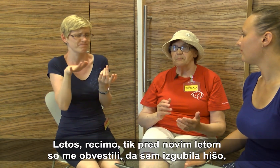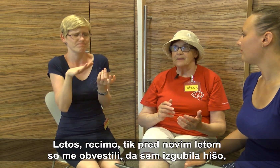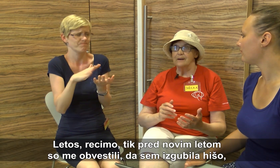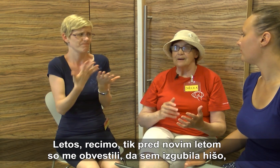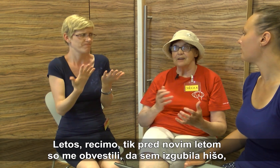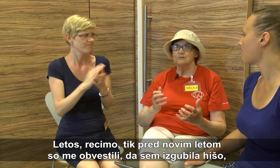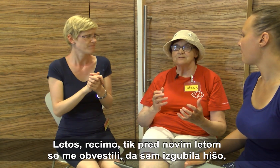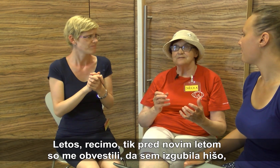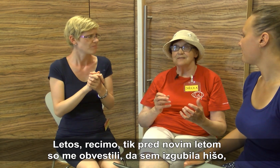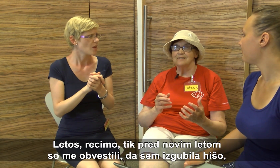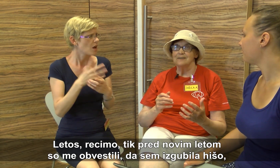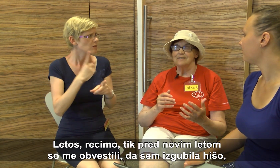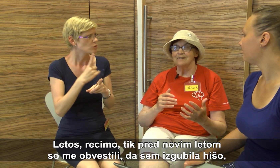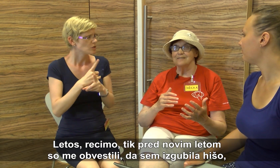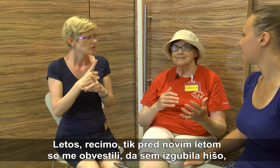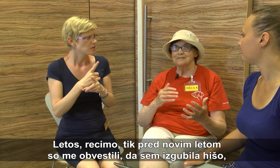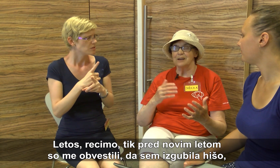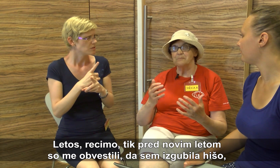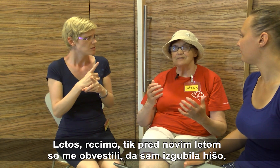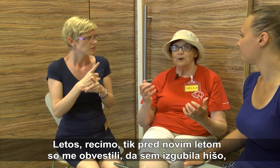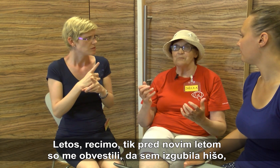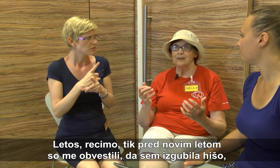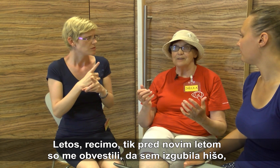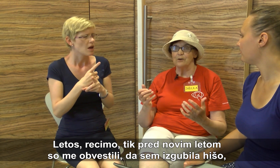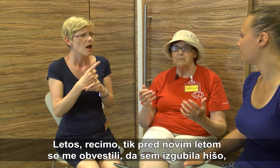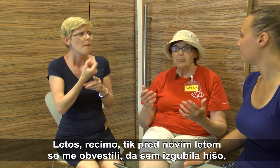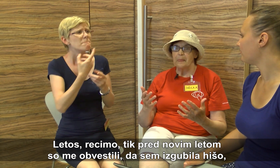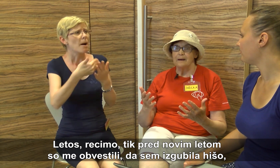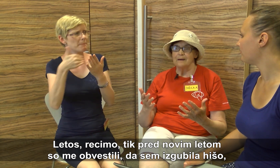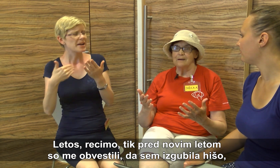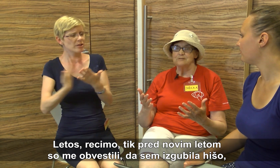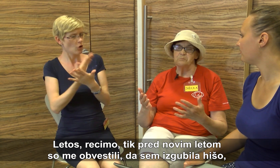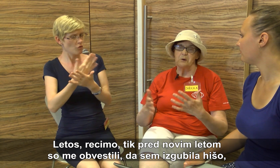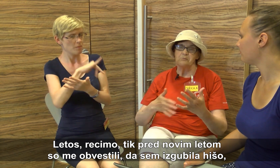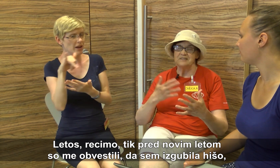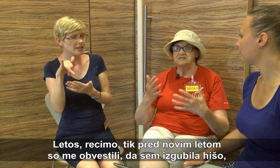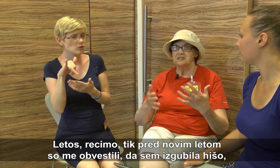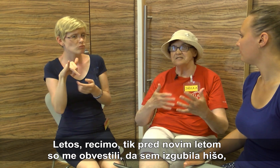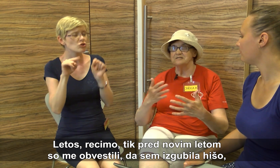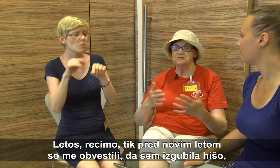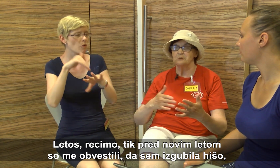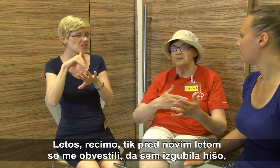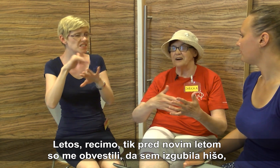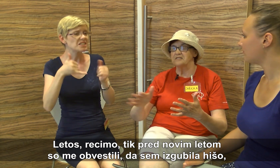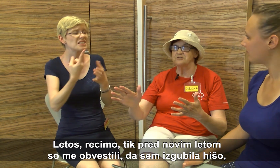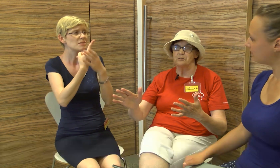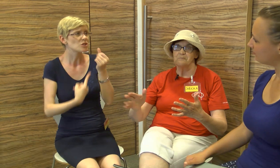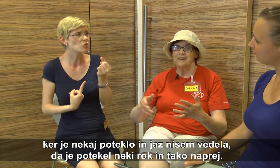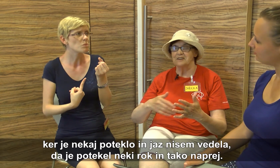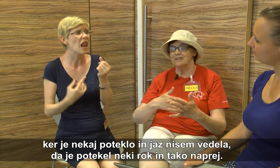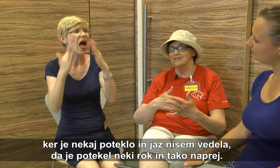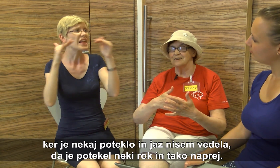Recimo letos, tik pred novo leto, so me obvestili, da sem izgubila